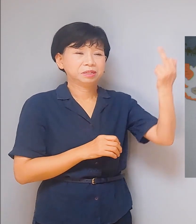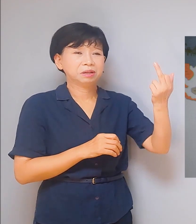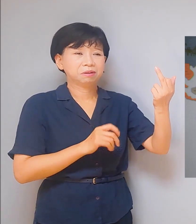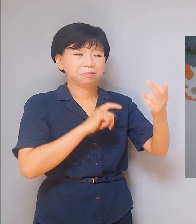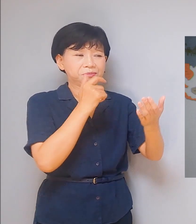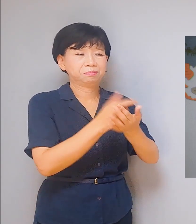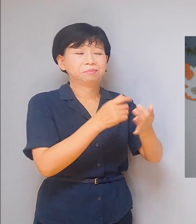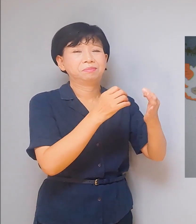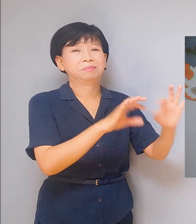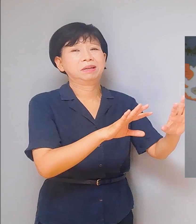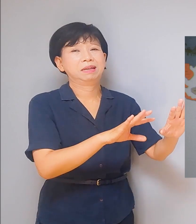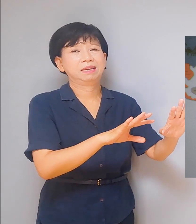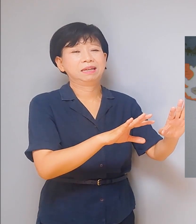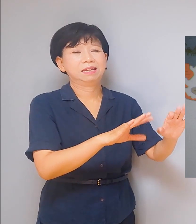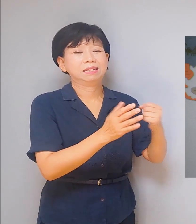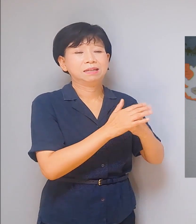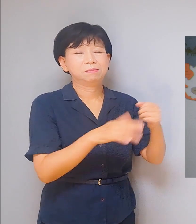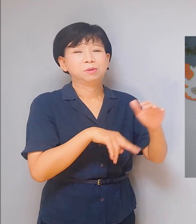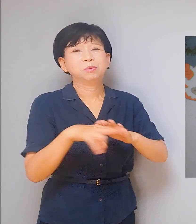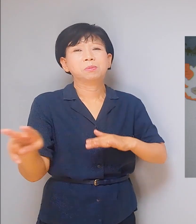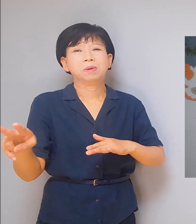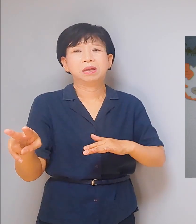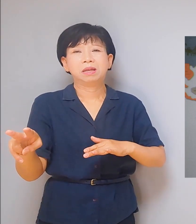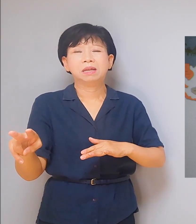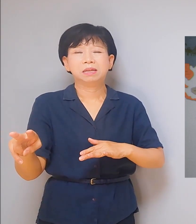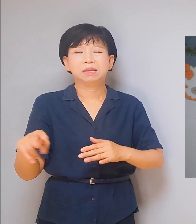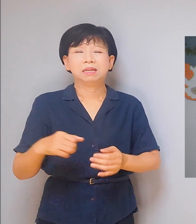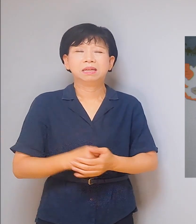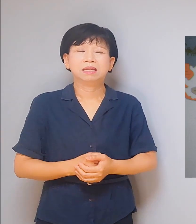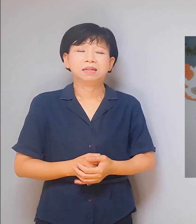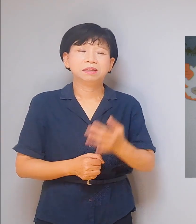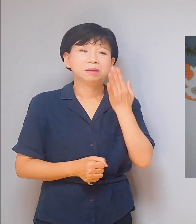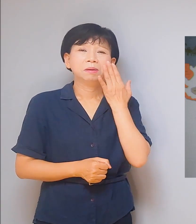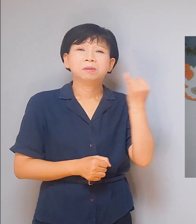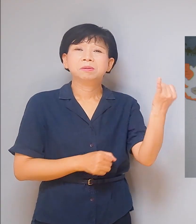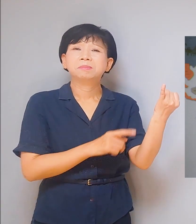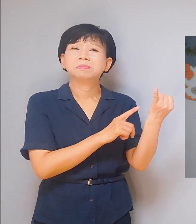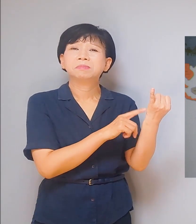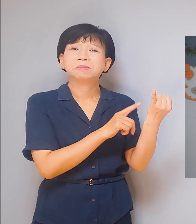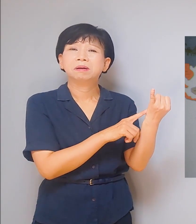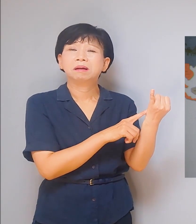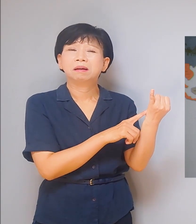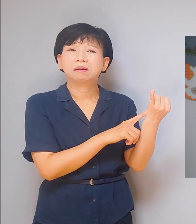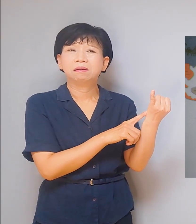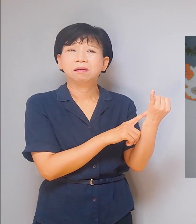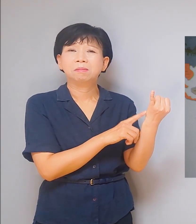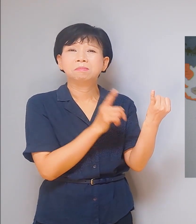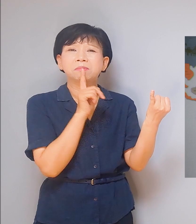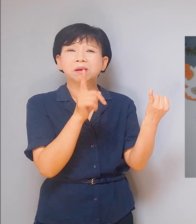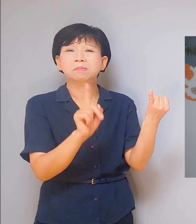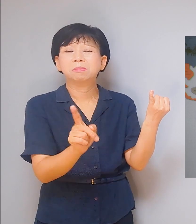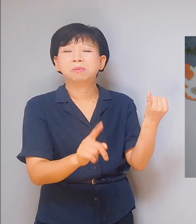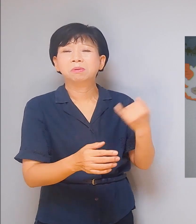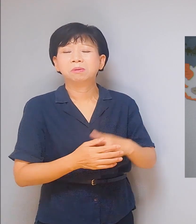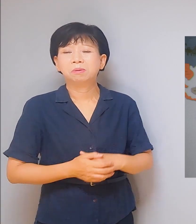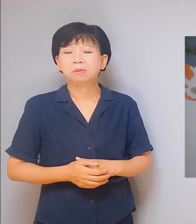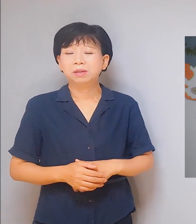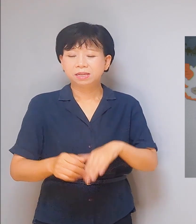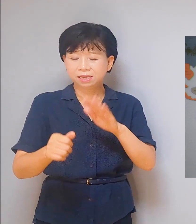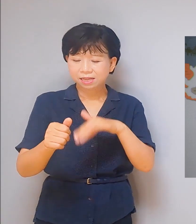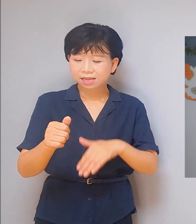떠나야 되는 형편인 겁니다. 그런데 그 엄마 리브가 말 좀 하는 것 좀 보세요.